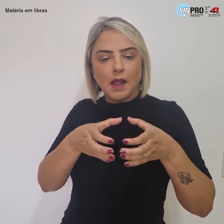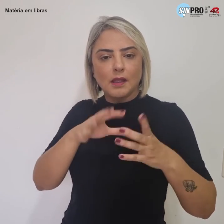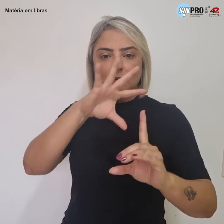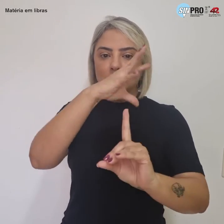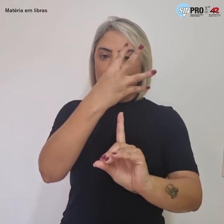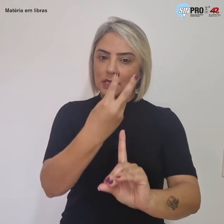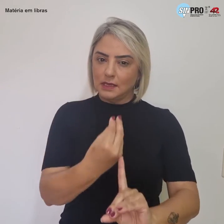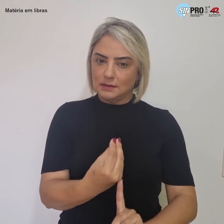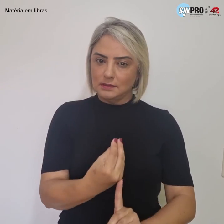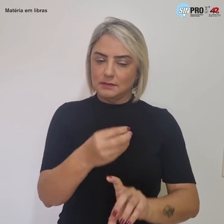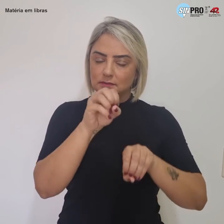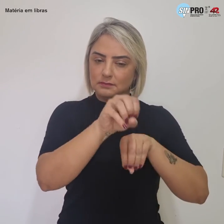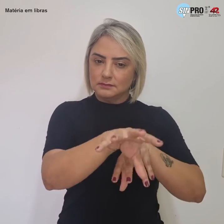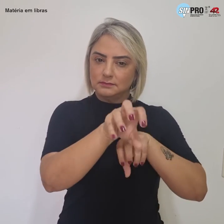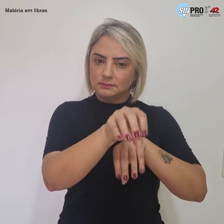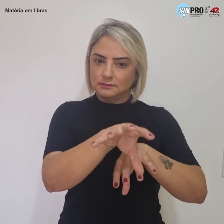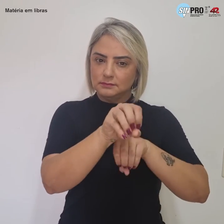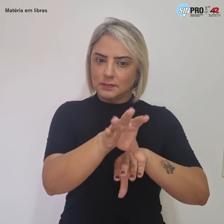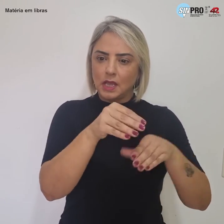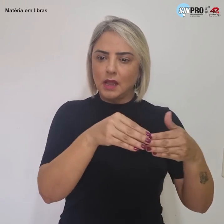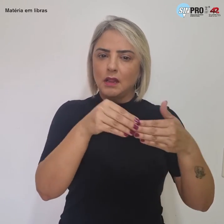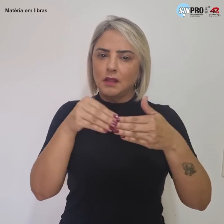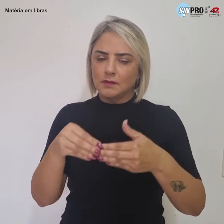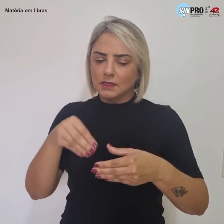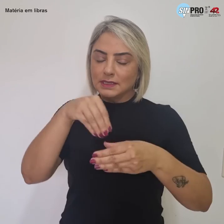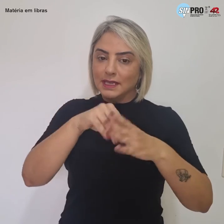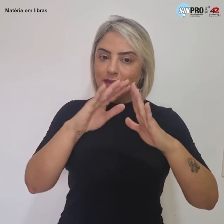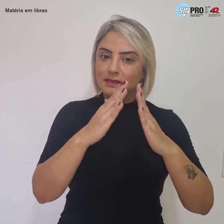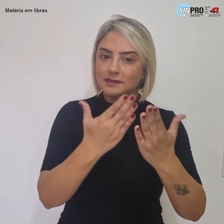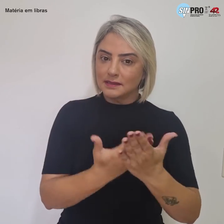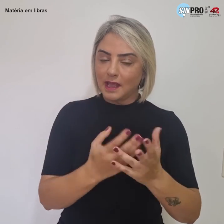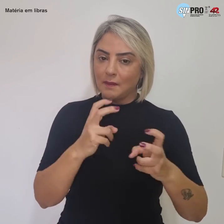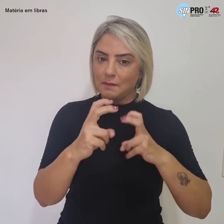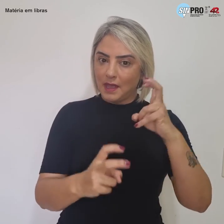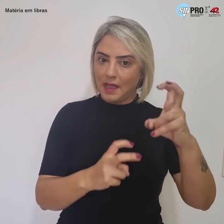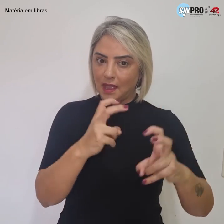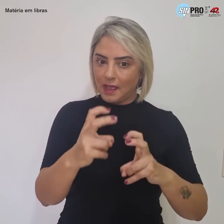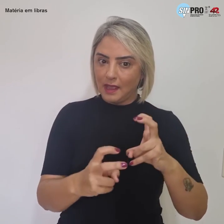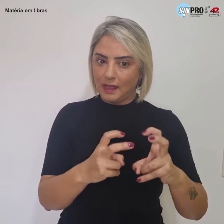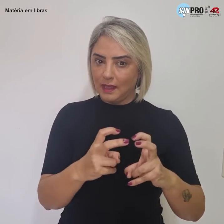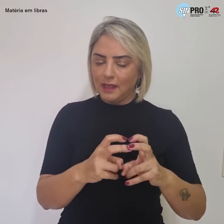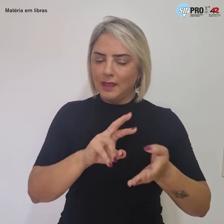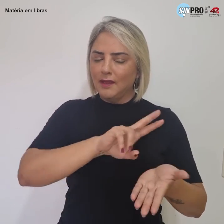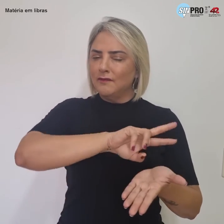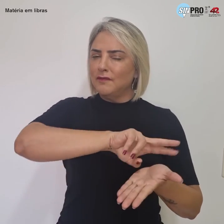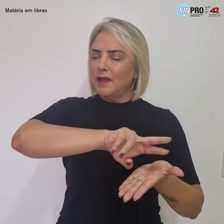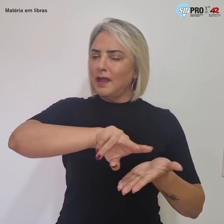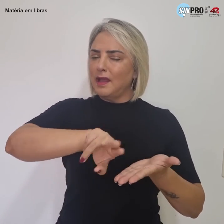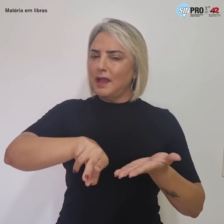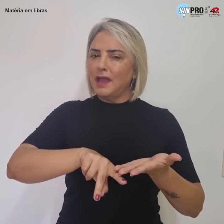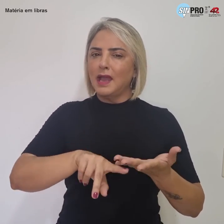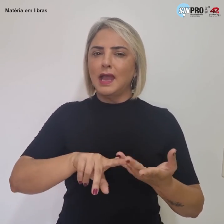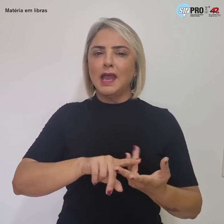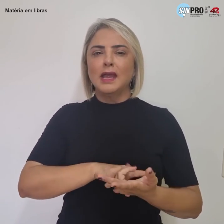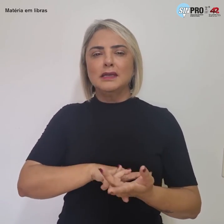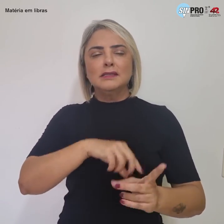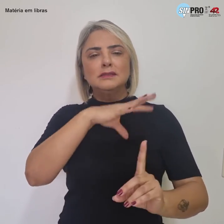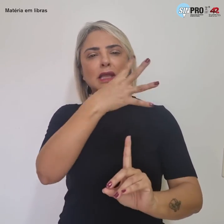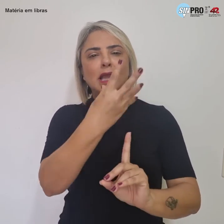artistas educadores e levou para dentro da Escola Parque uma série de obras e instalações